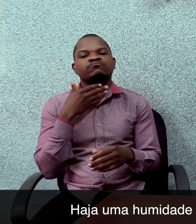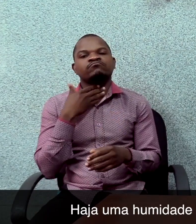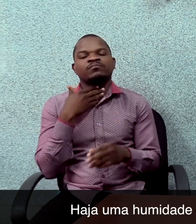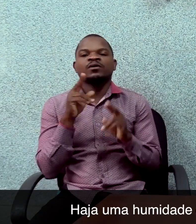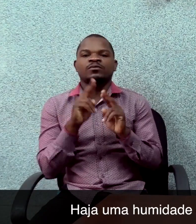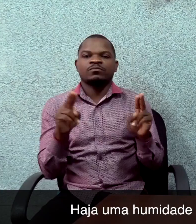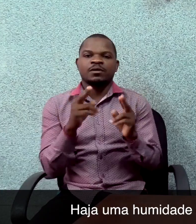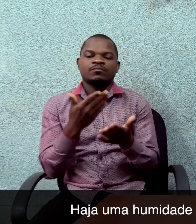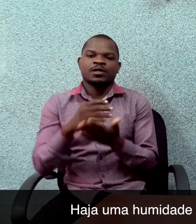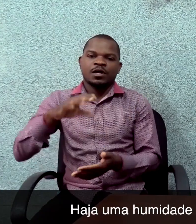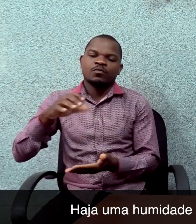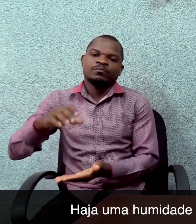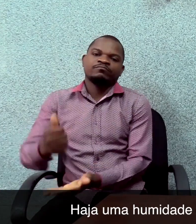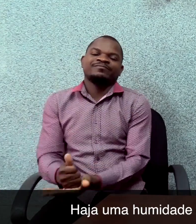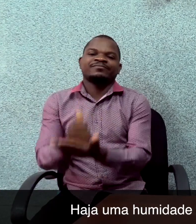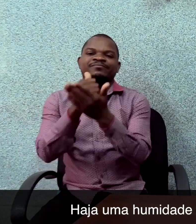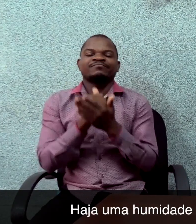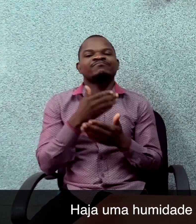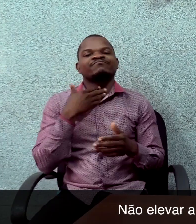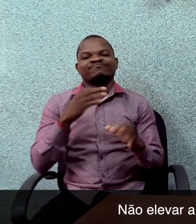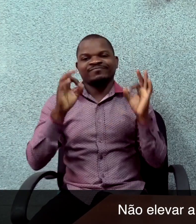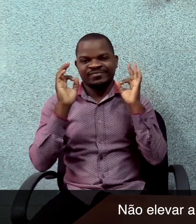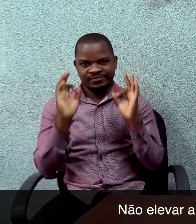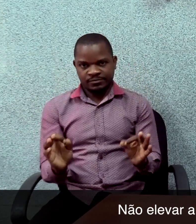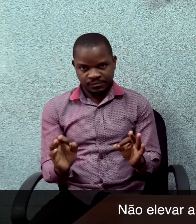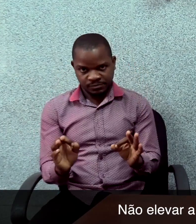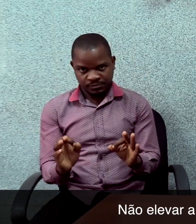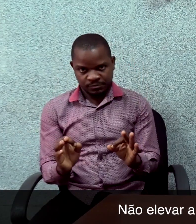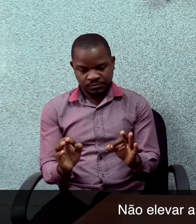de modo a produzir um bom som.